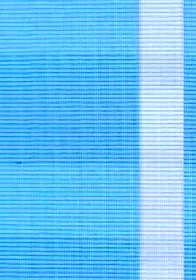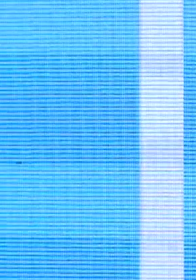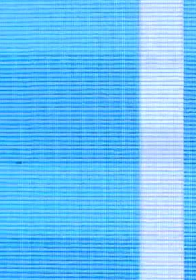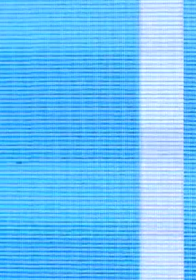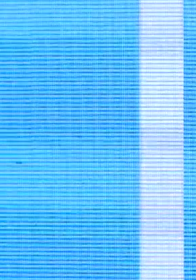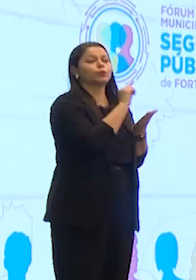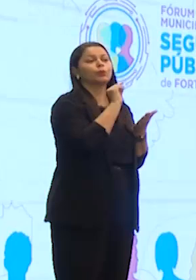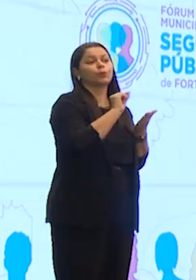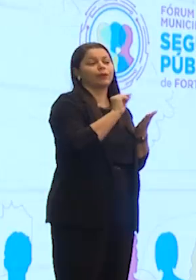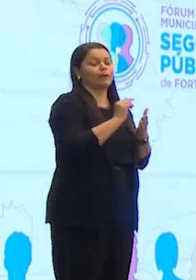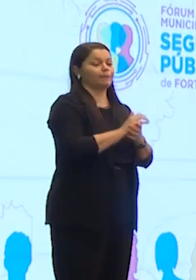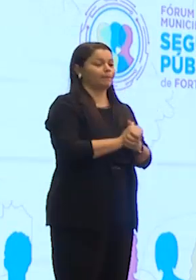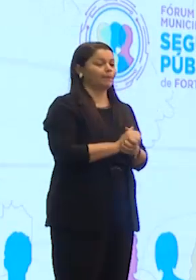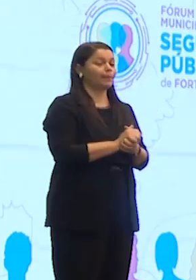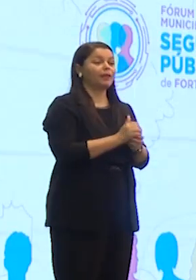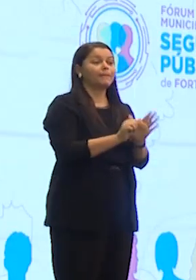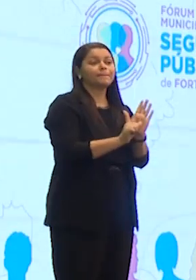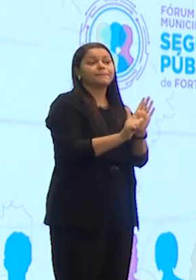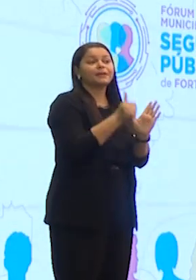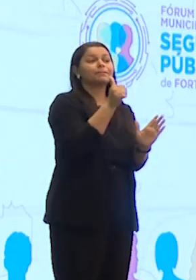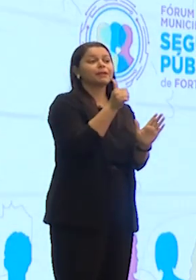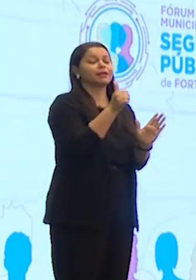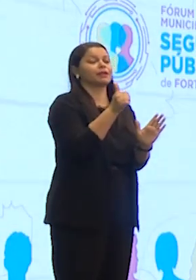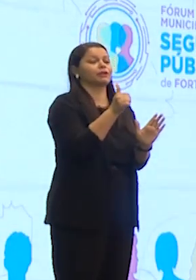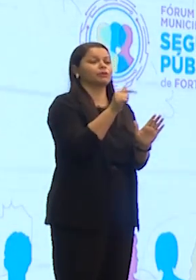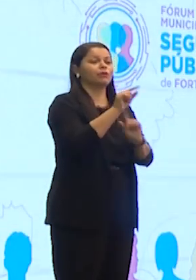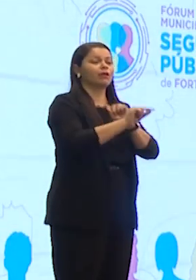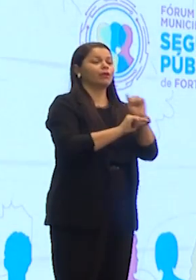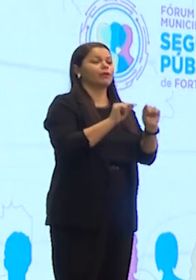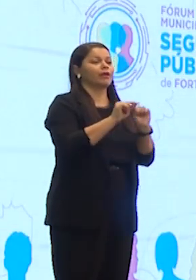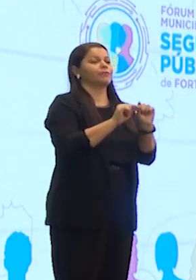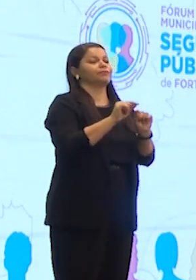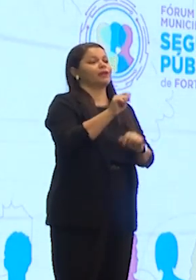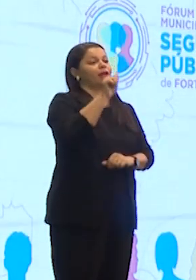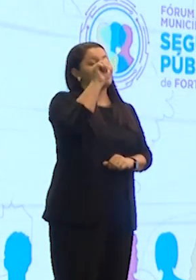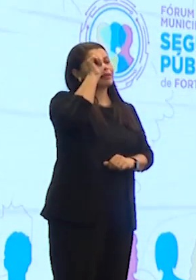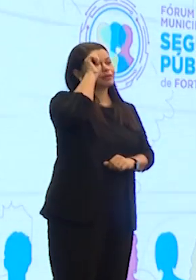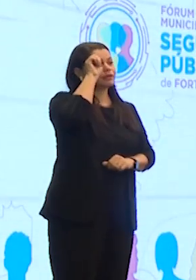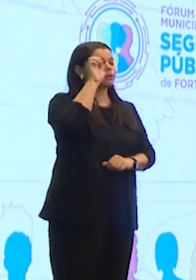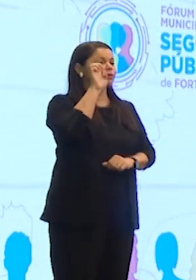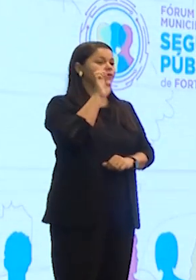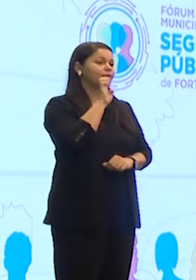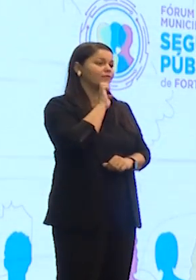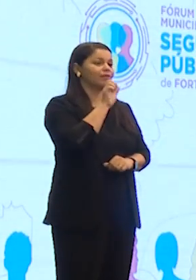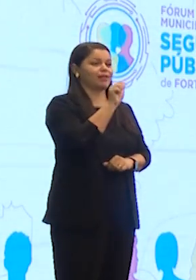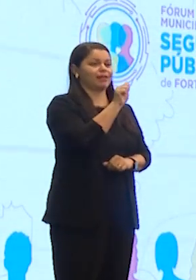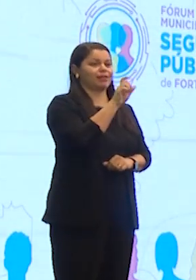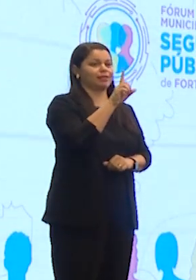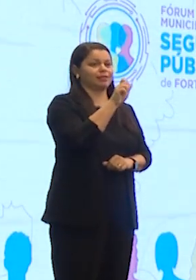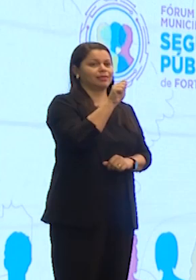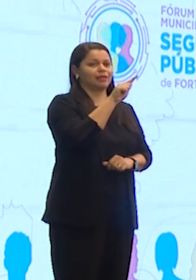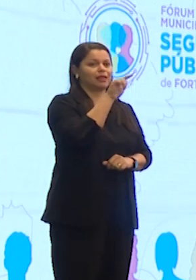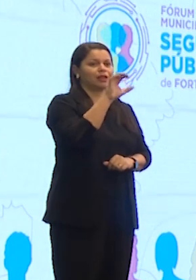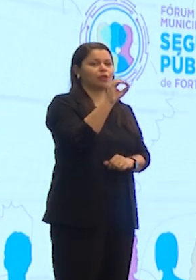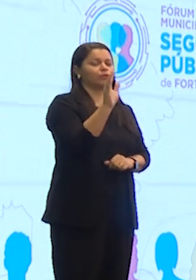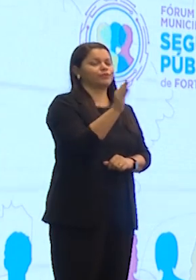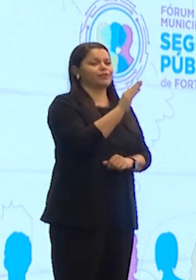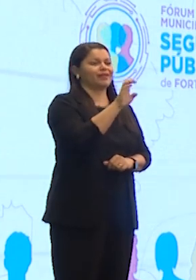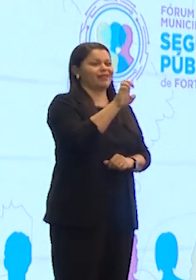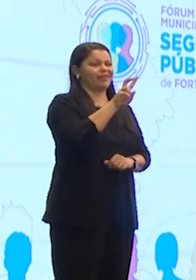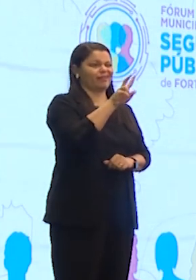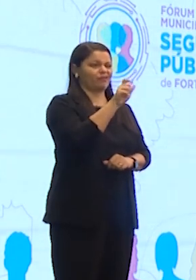primeiro lugar, quando Adão e Eva descumprem o mandamento relativo à árvore da vida